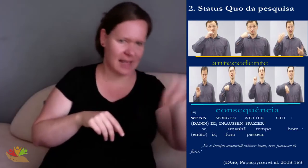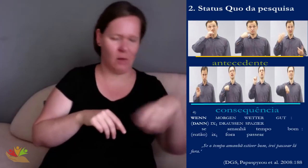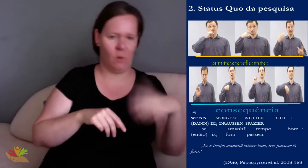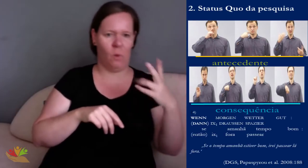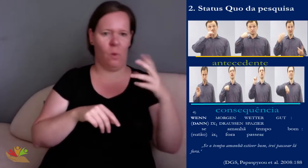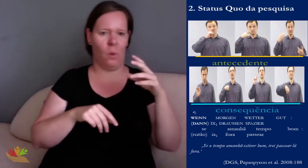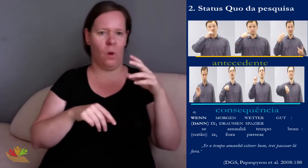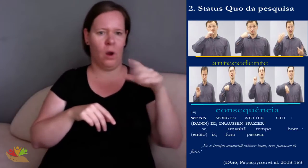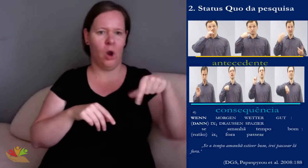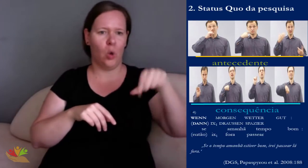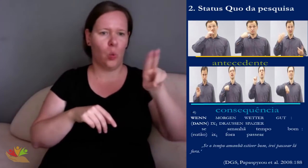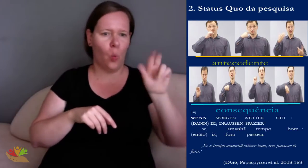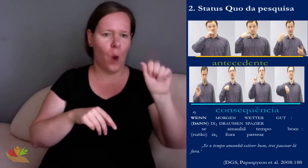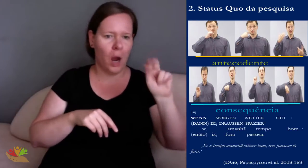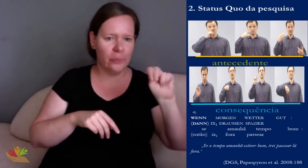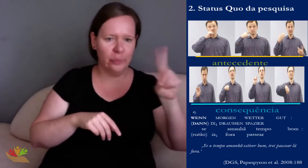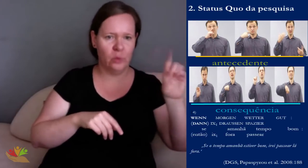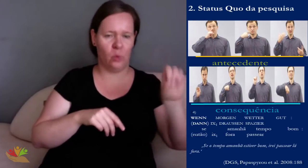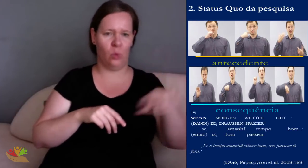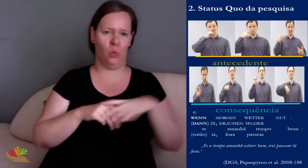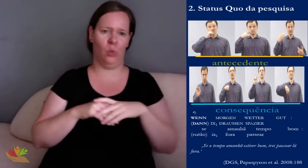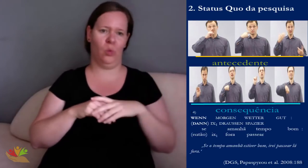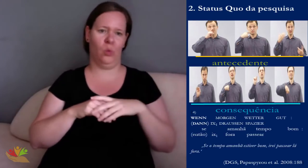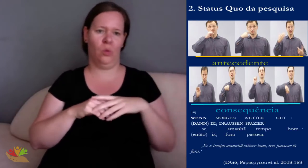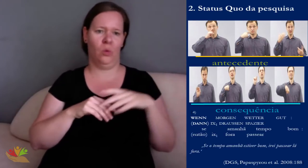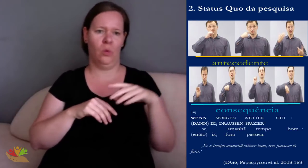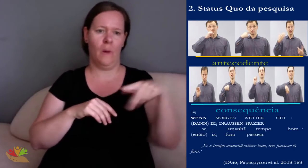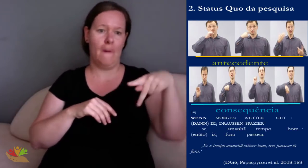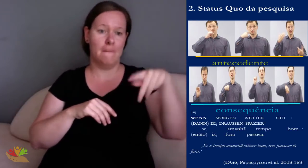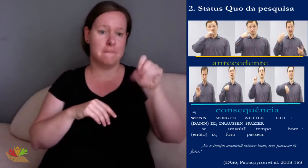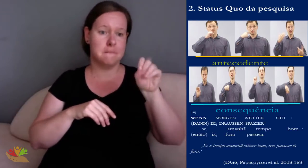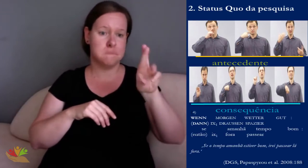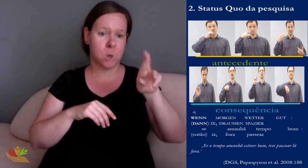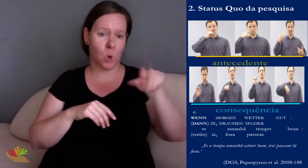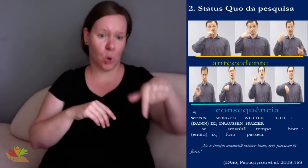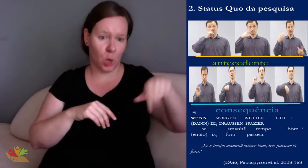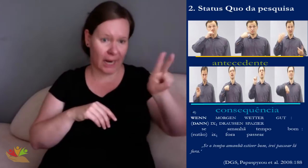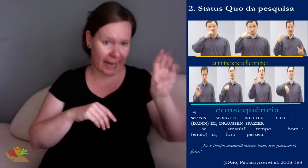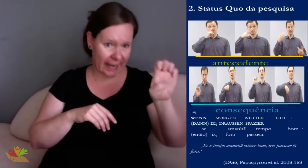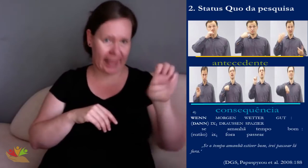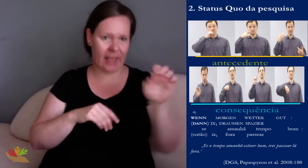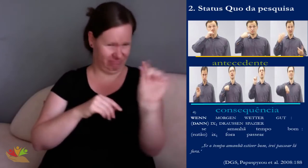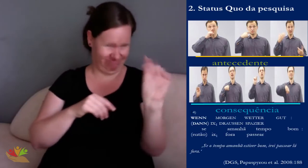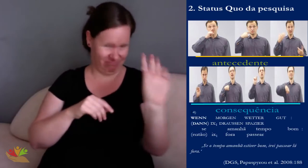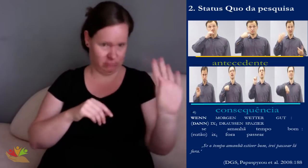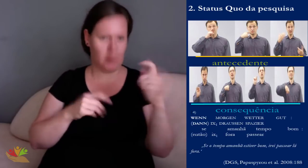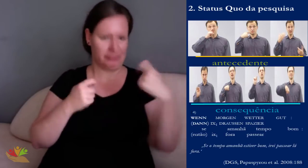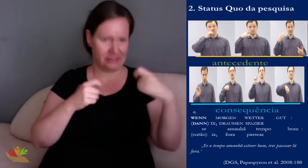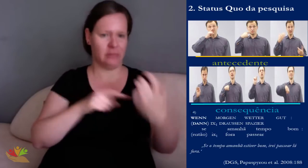subordinadas, sempre existem elementos que a gente chama de conjunções, que são elementos